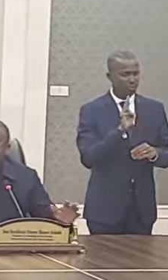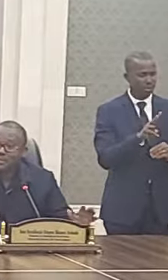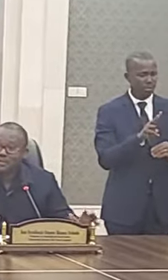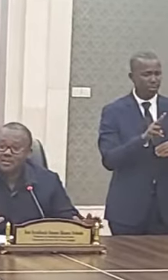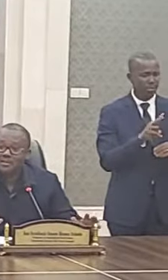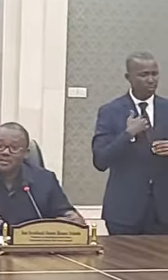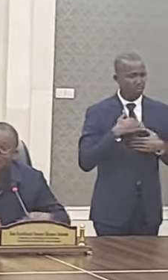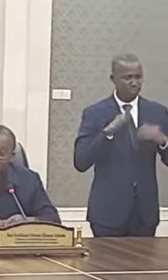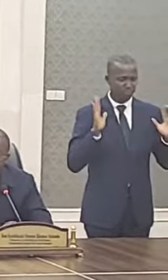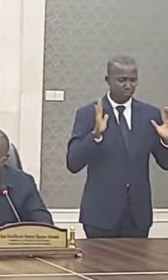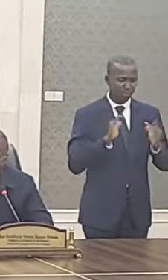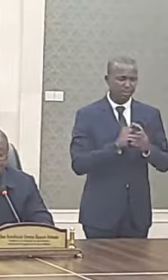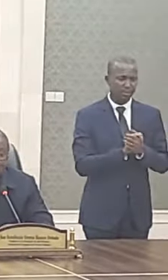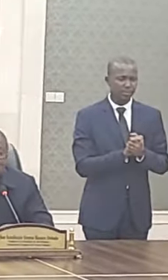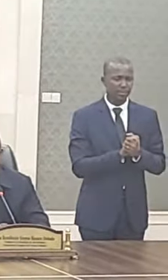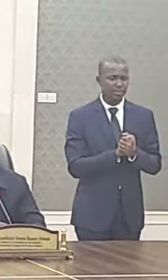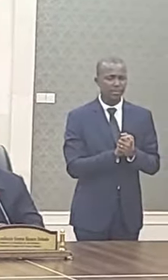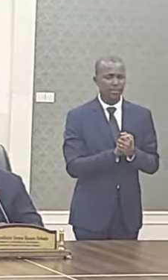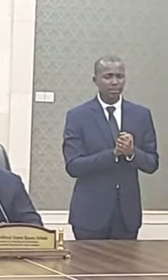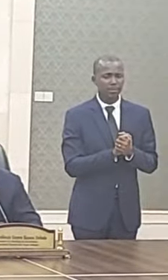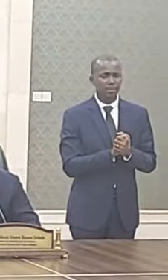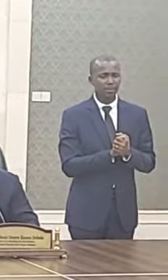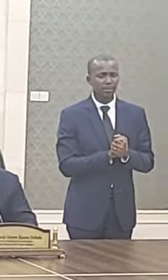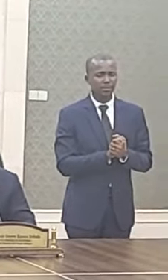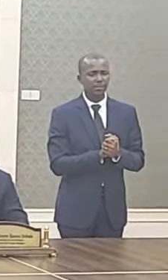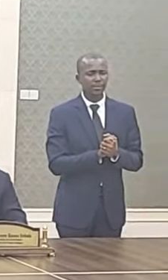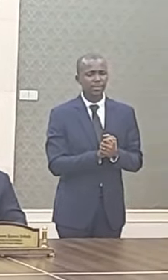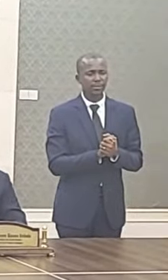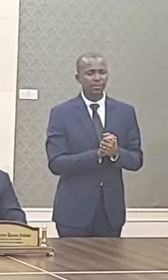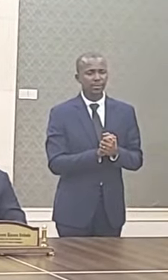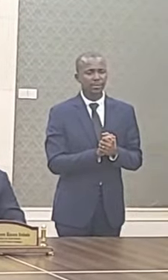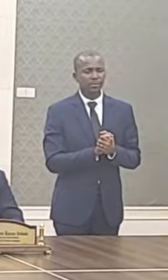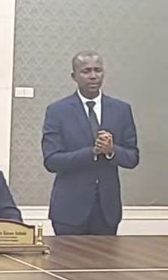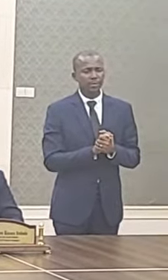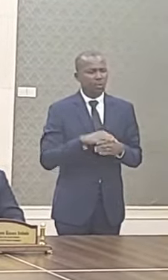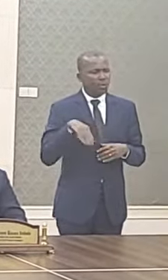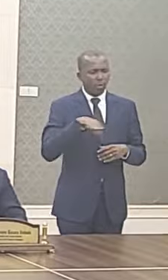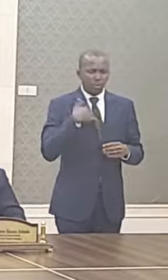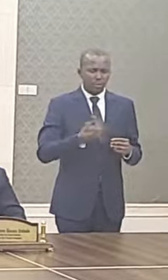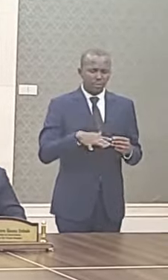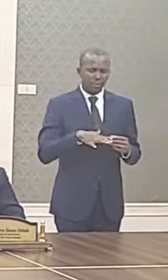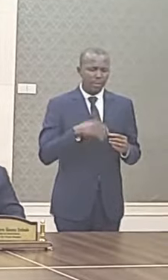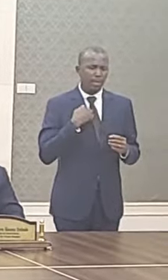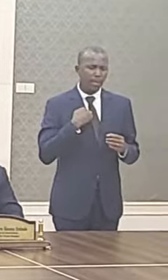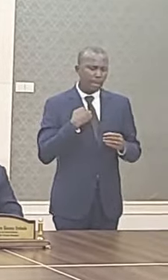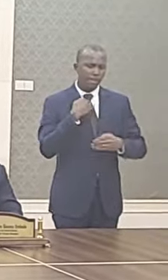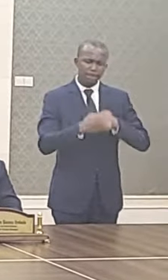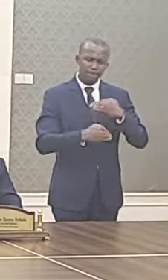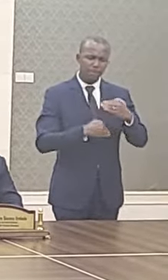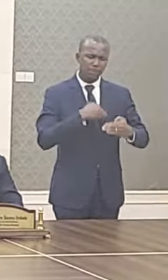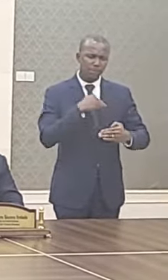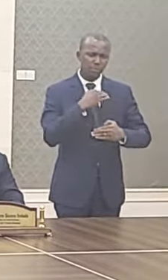rien à cacher. Il m'a dit ça. Et ça me touche beaucoup. Tu as toujours montré la solidarité avec ton pays, la